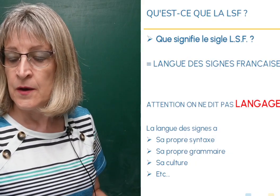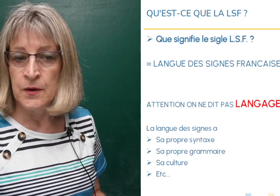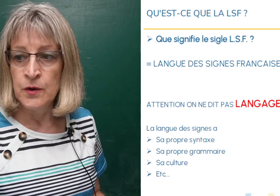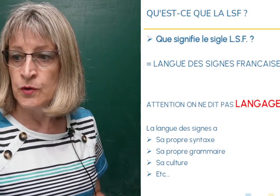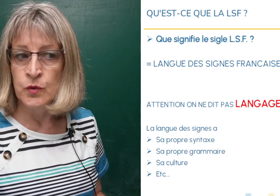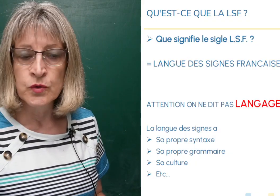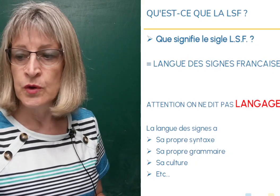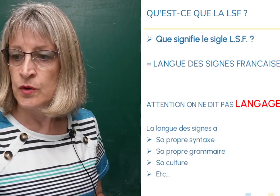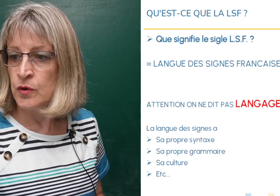Donc,